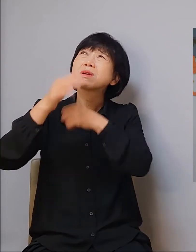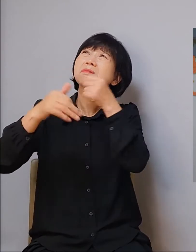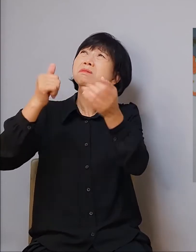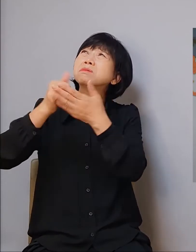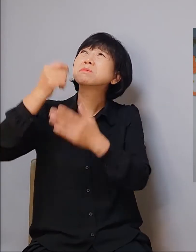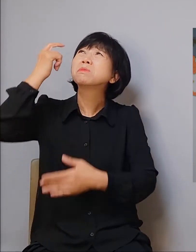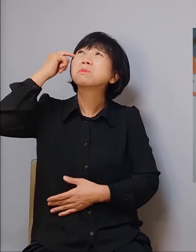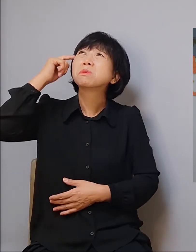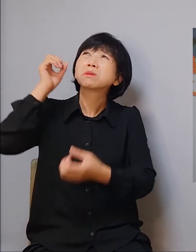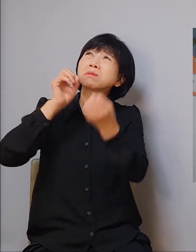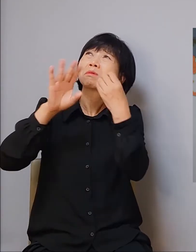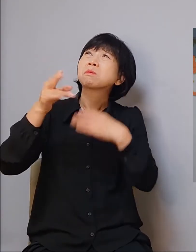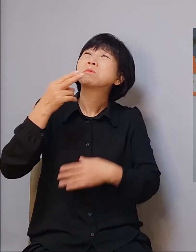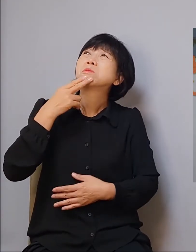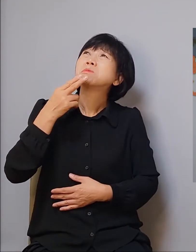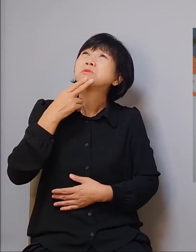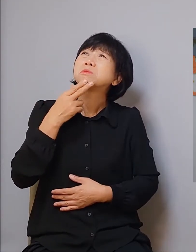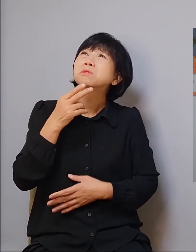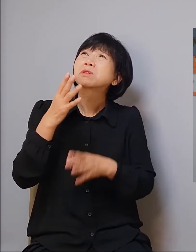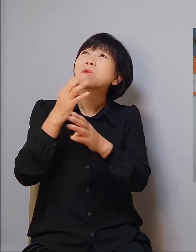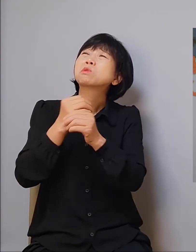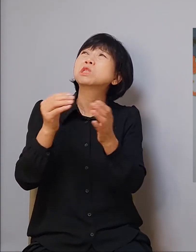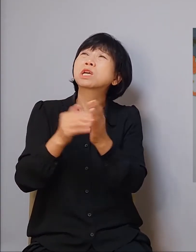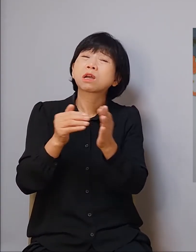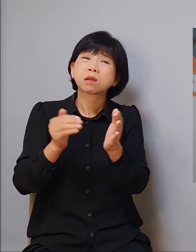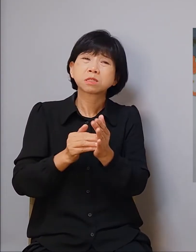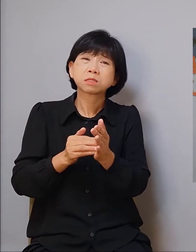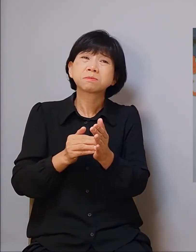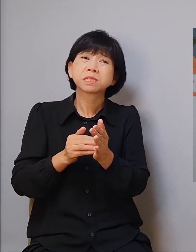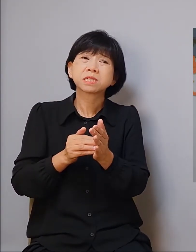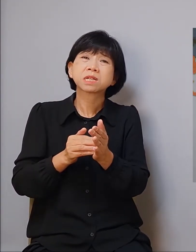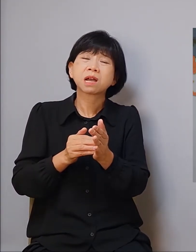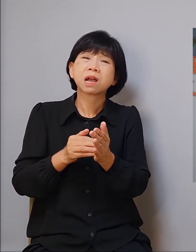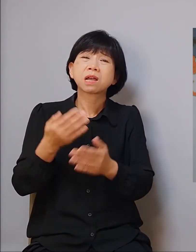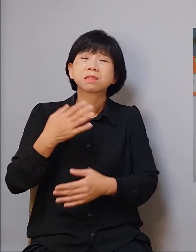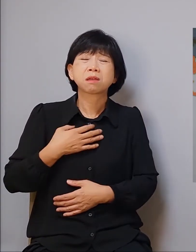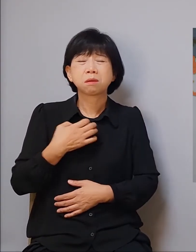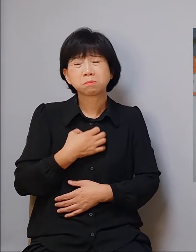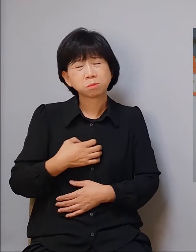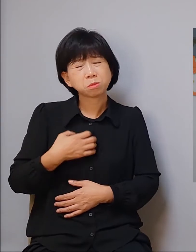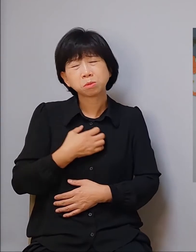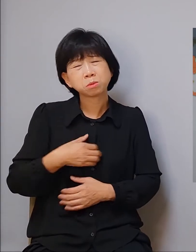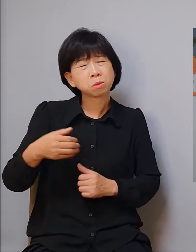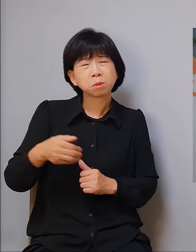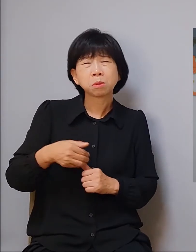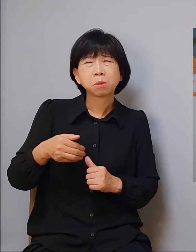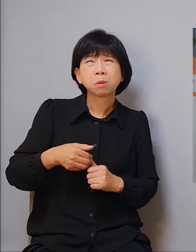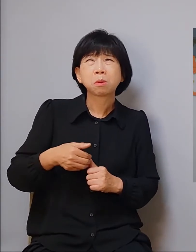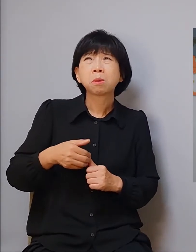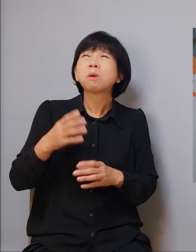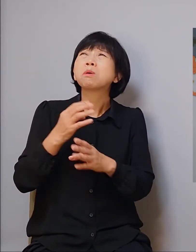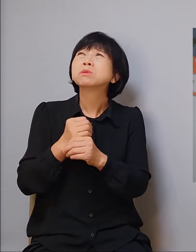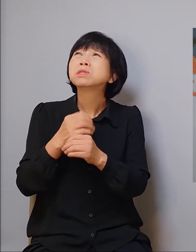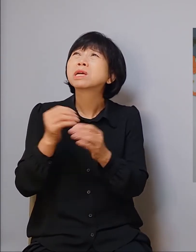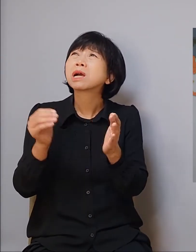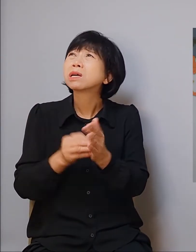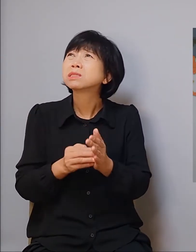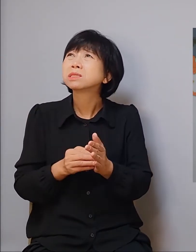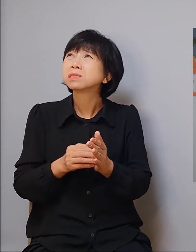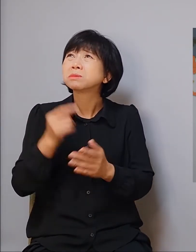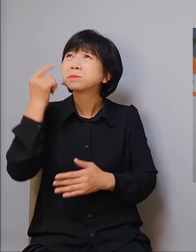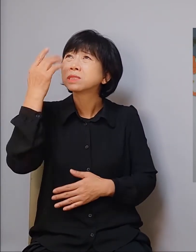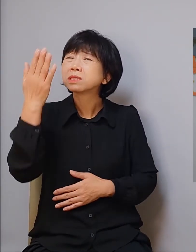이러시깁니까? 이 말도 안 되는 상황과 현실이 언제까지 나를 괴롭게 만들도록